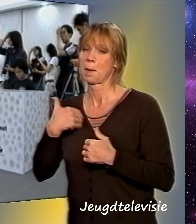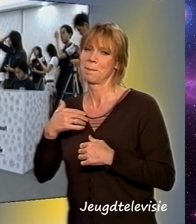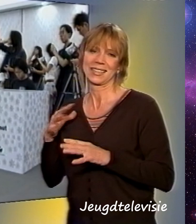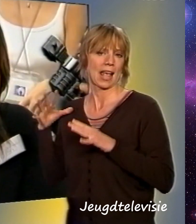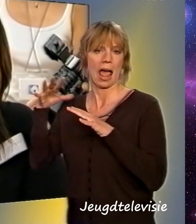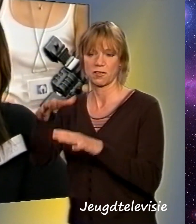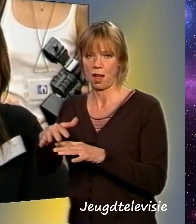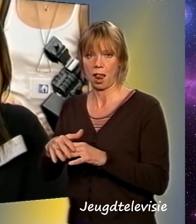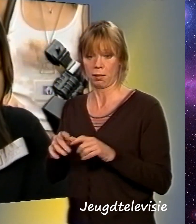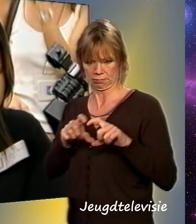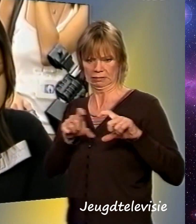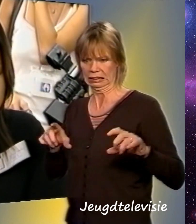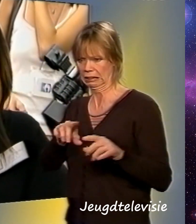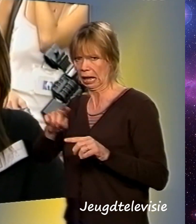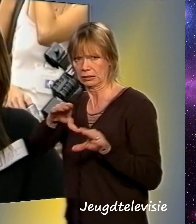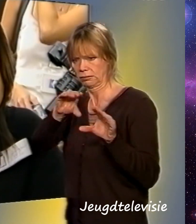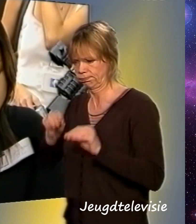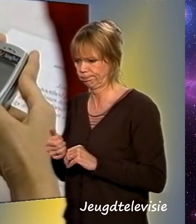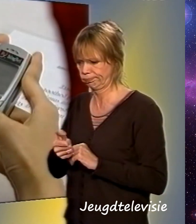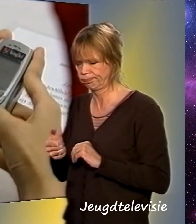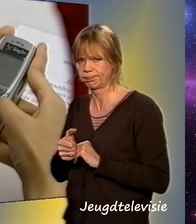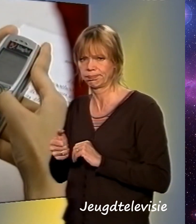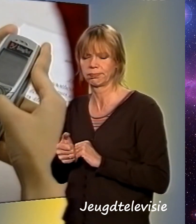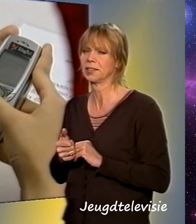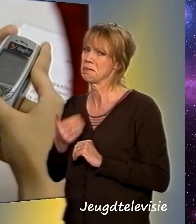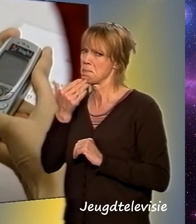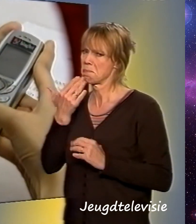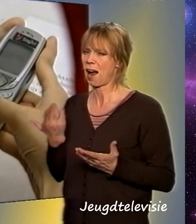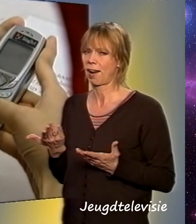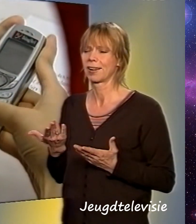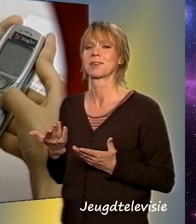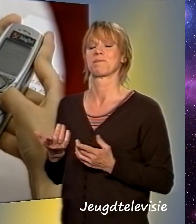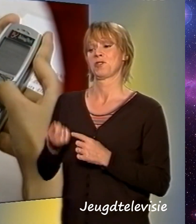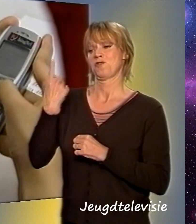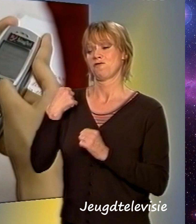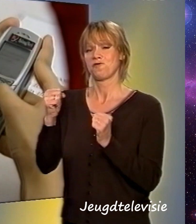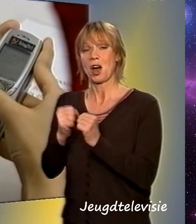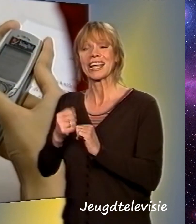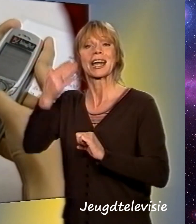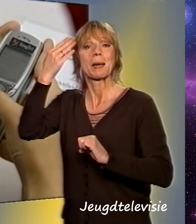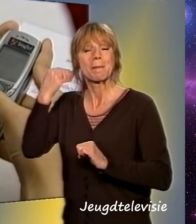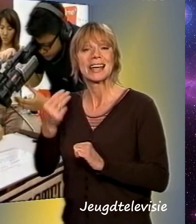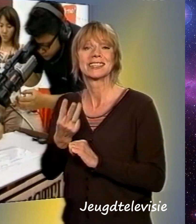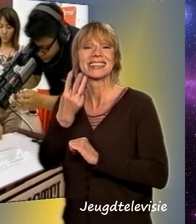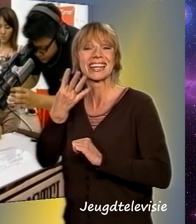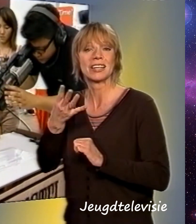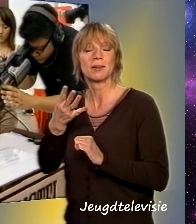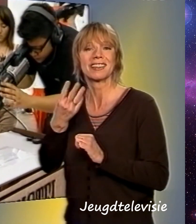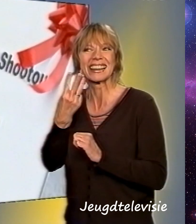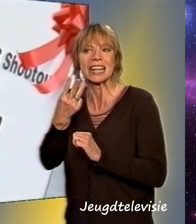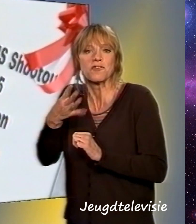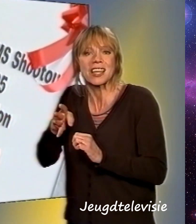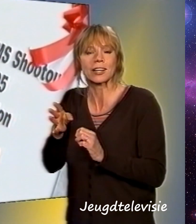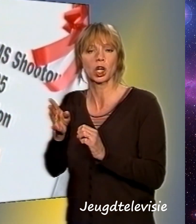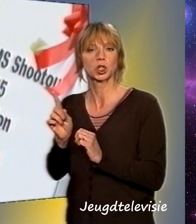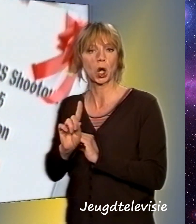dus de tekst is dezelfde als bij de wedstrijd van vorig jaar toen haalde meisje met 43 seconden wel een wereldrecord zoals